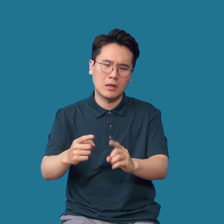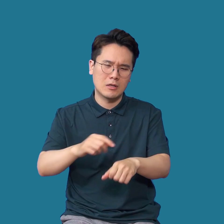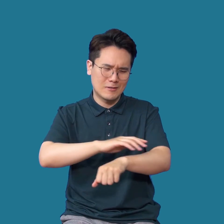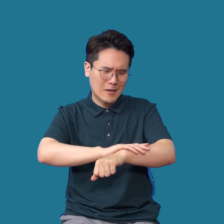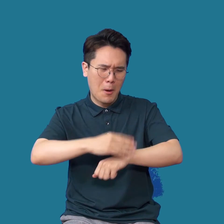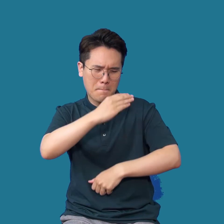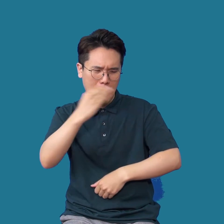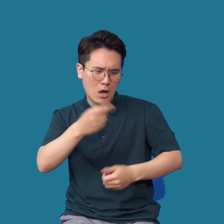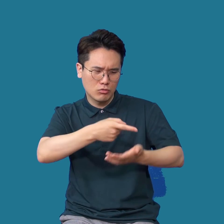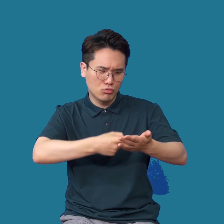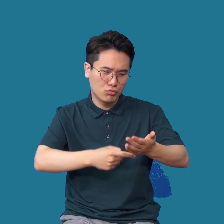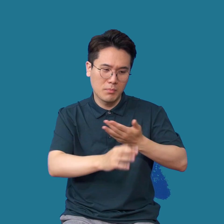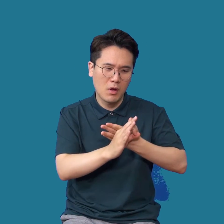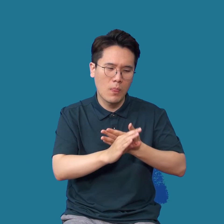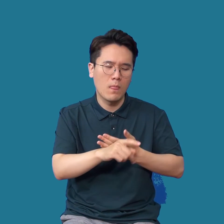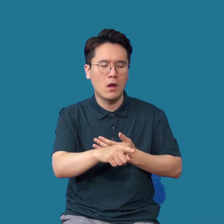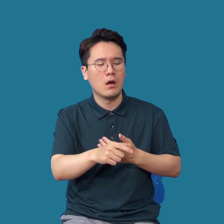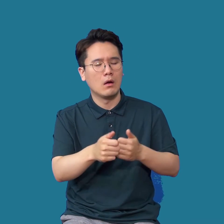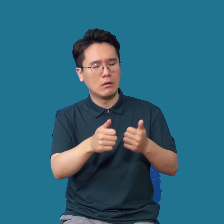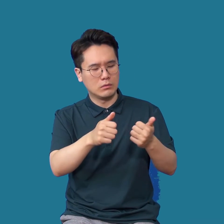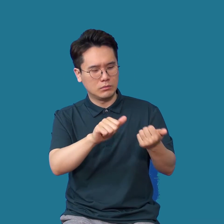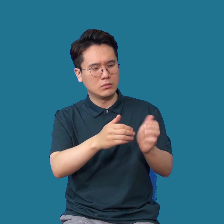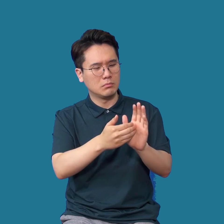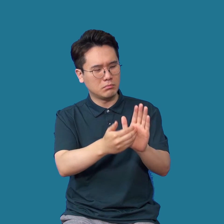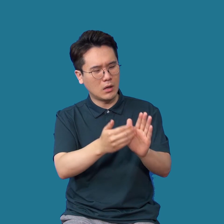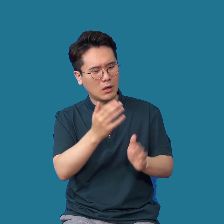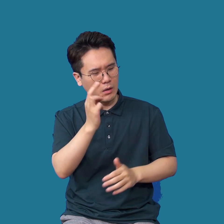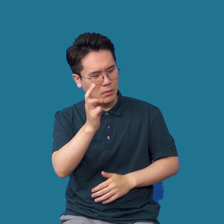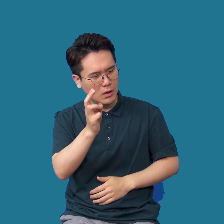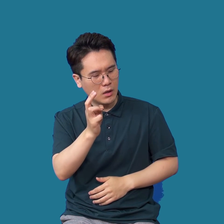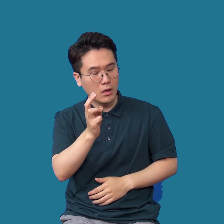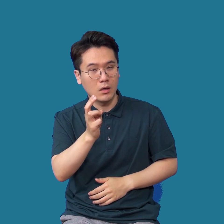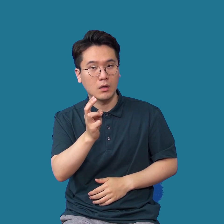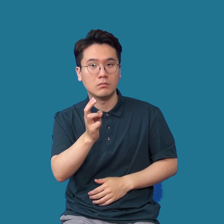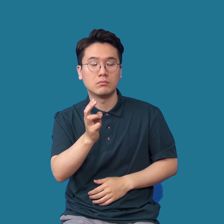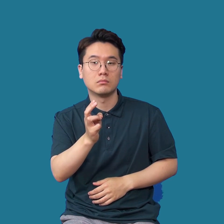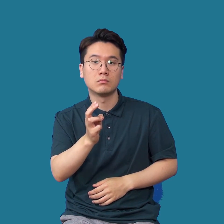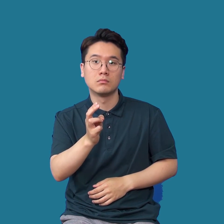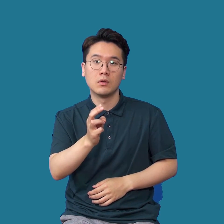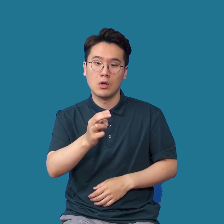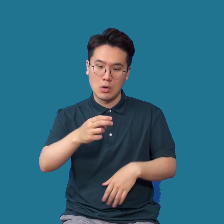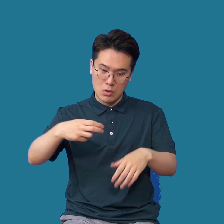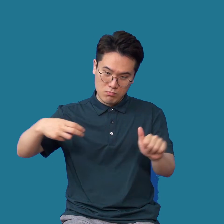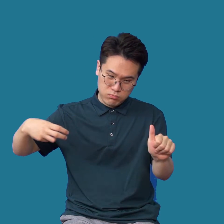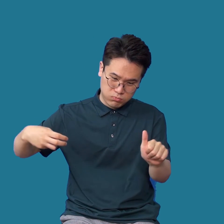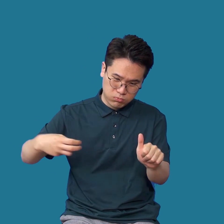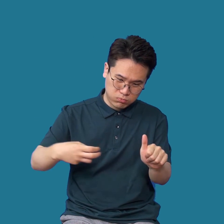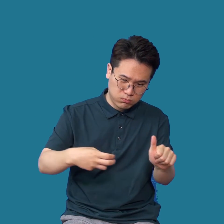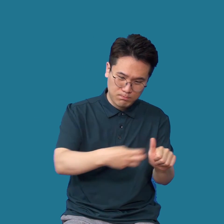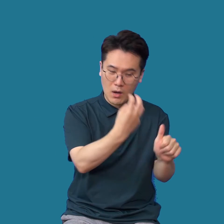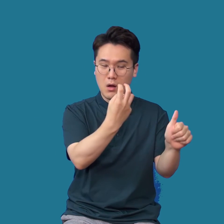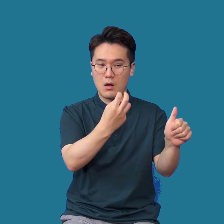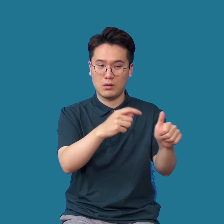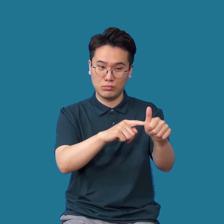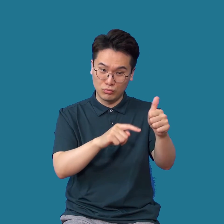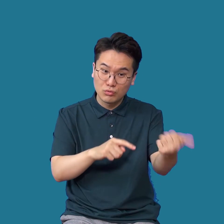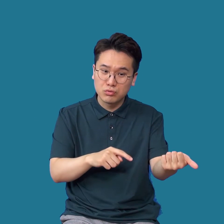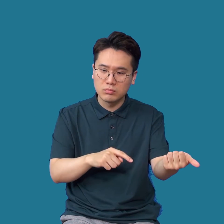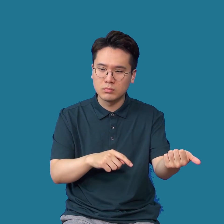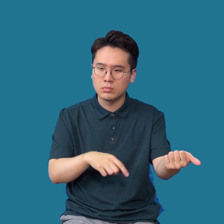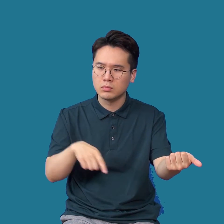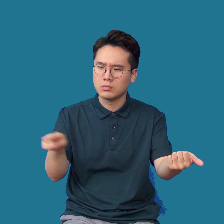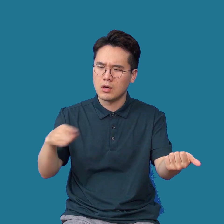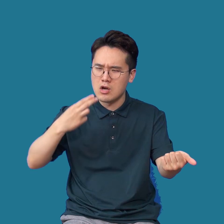하고 원망을 쏟아냅니다. 교통사고를 당해서 죽으면 음주운전한 그놈 죽일 놈이라고,